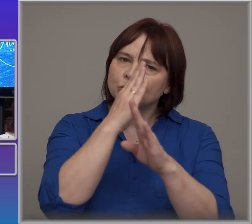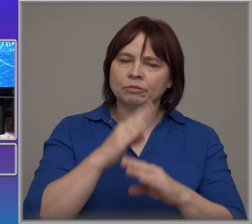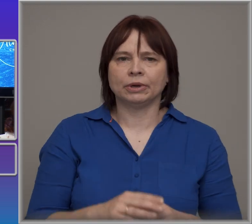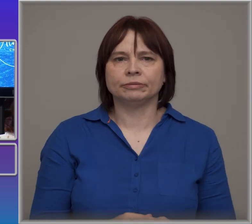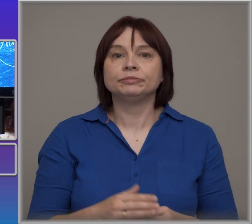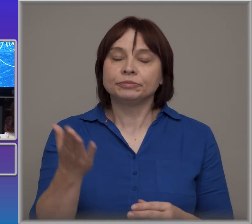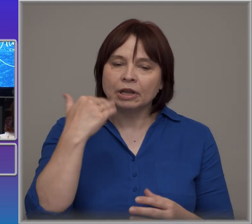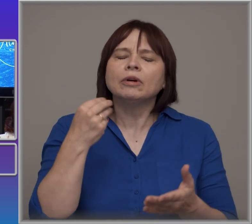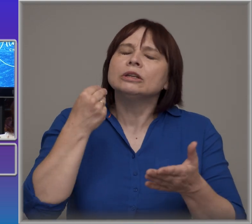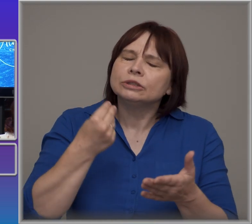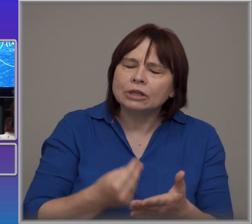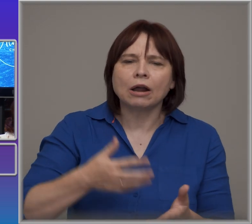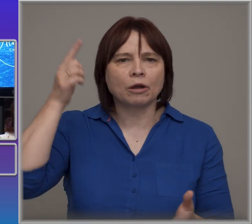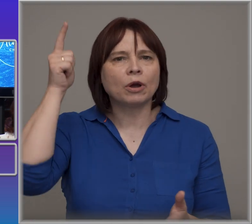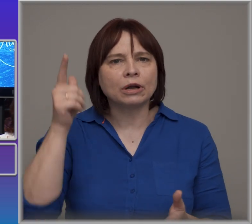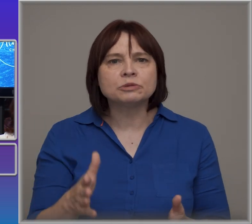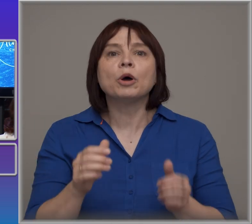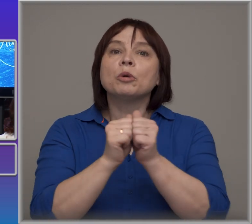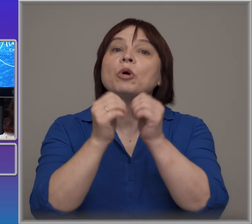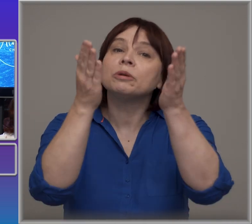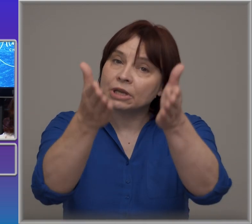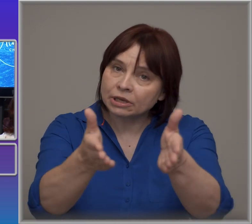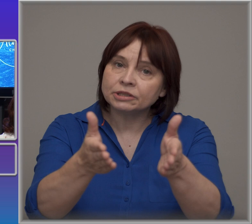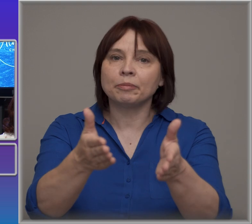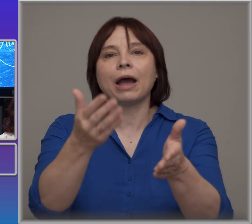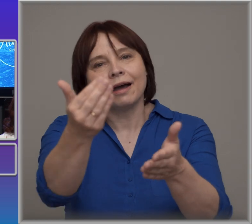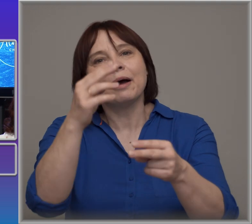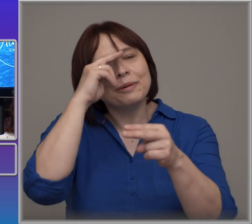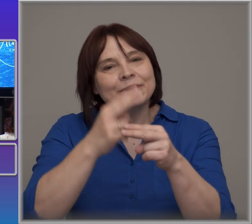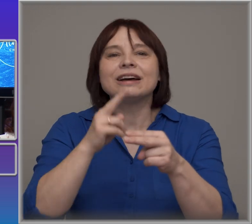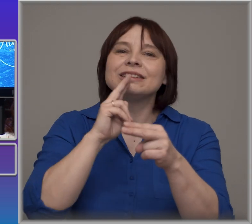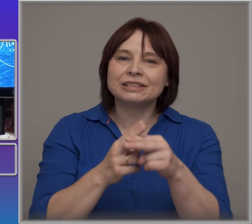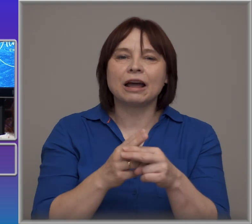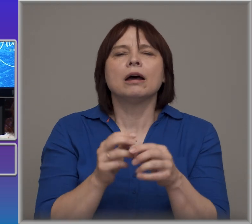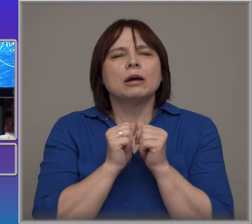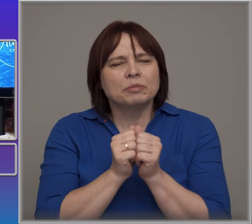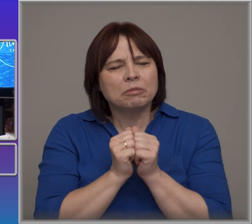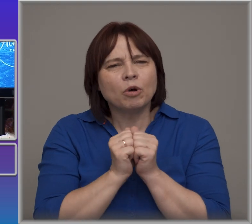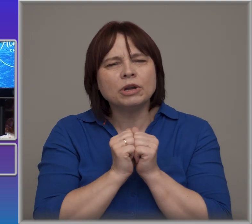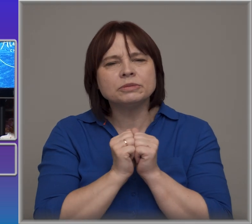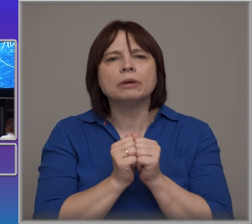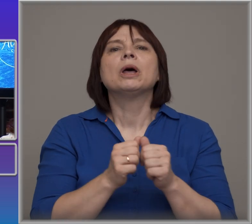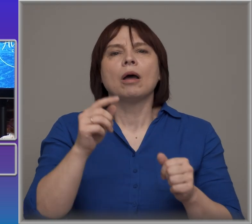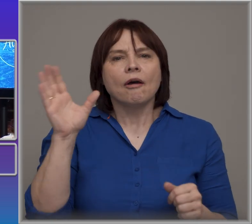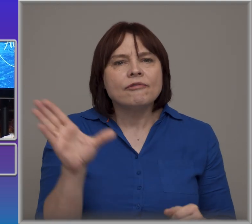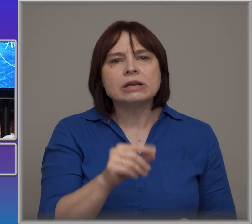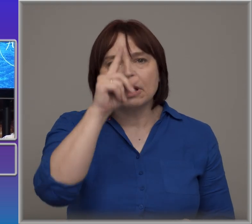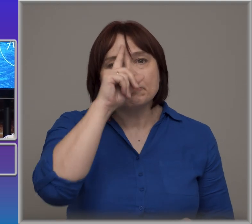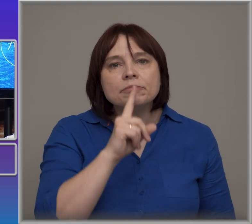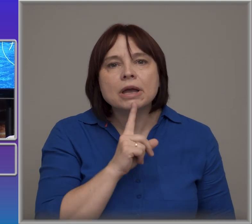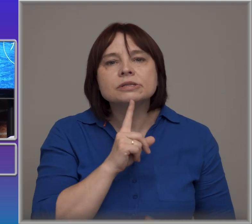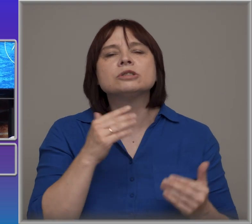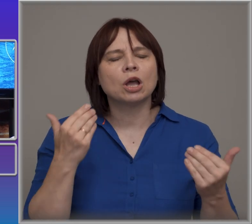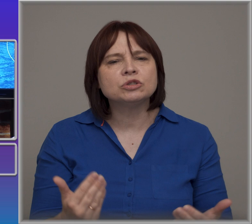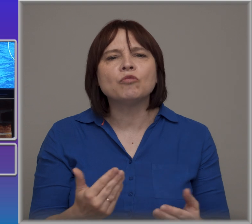Дорогой Господь, я молюсь тебе сегодня за брата и сестру. Мы размышляли весь месяц, и сегодня мы на завершающем служении